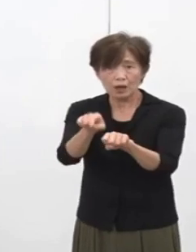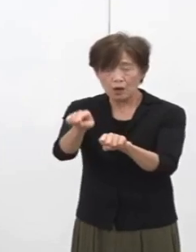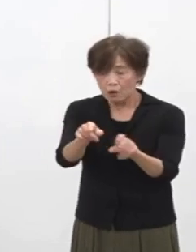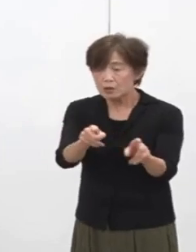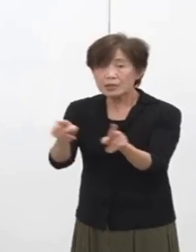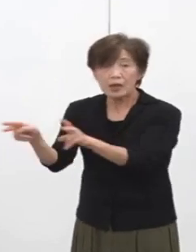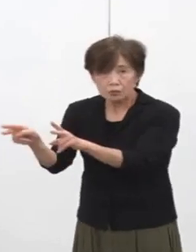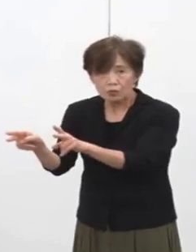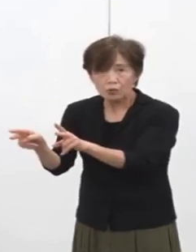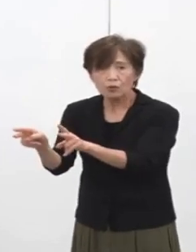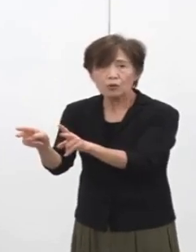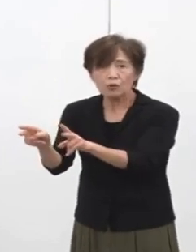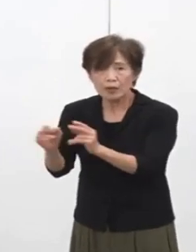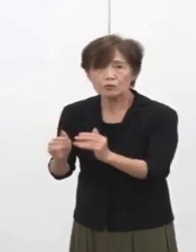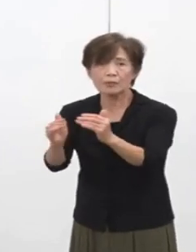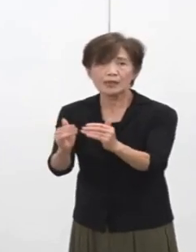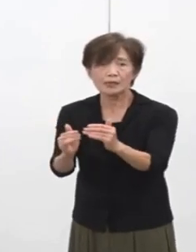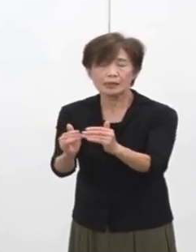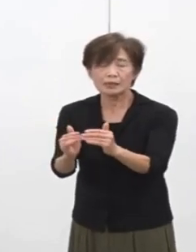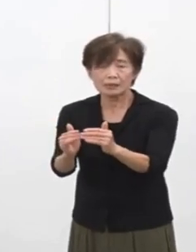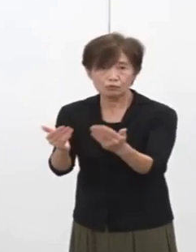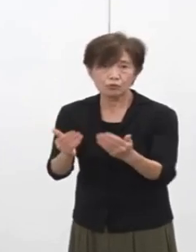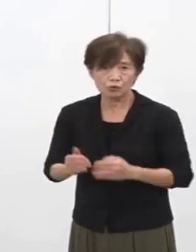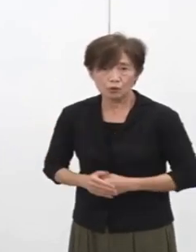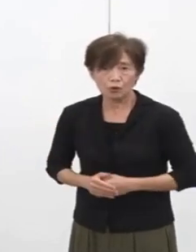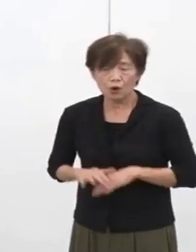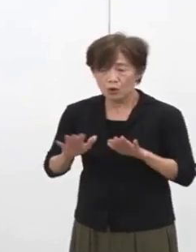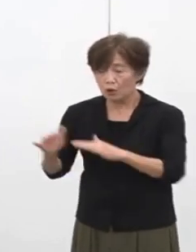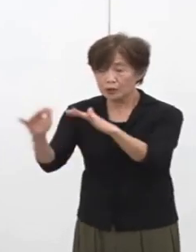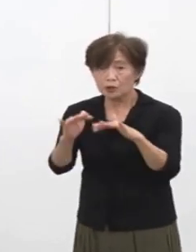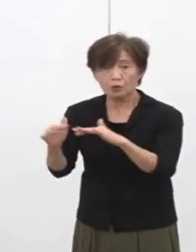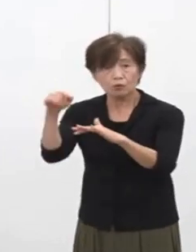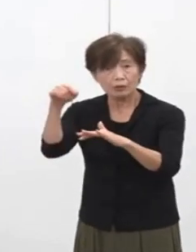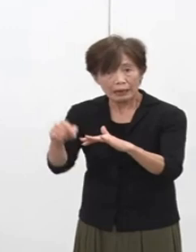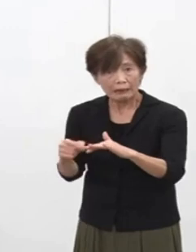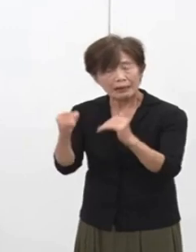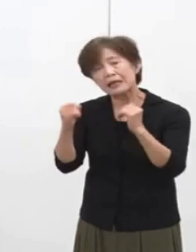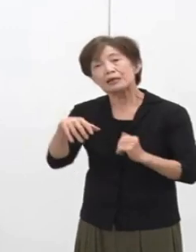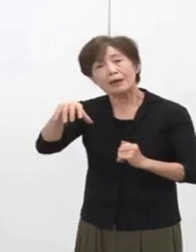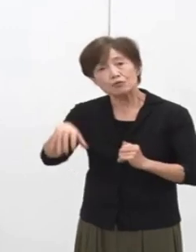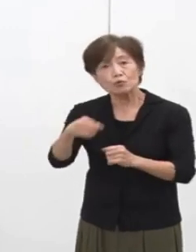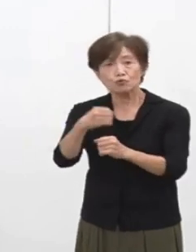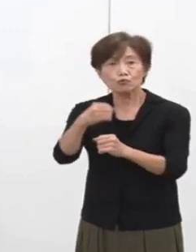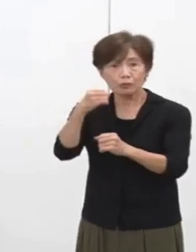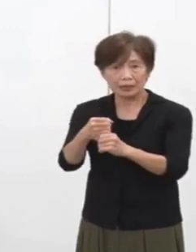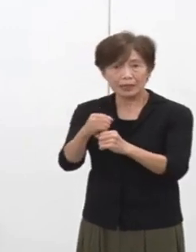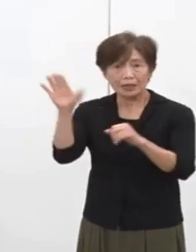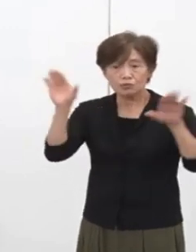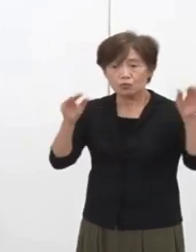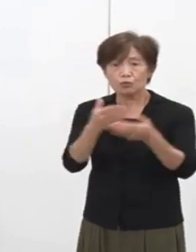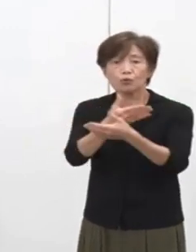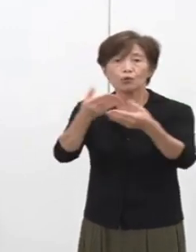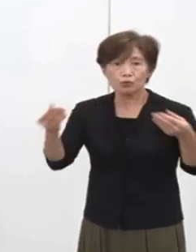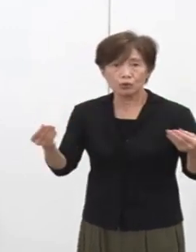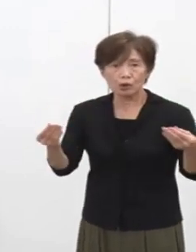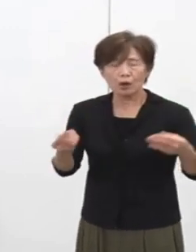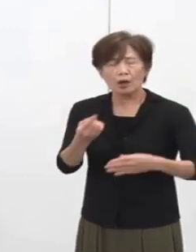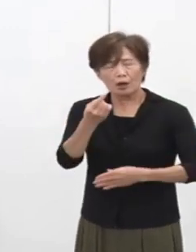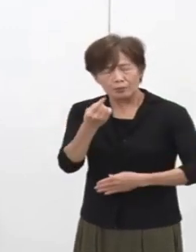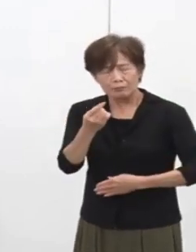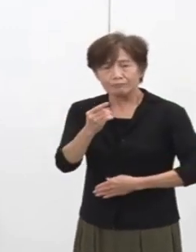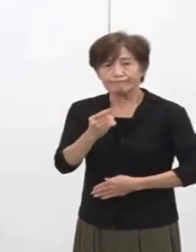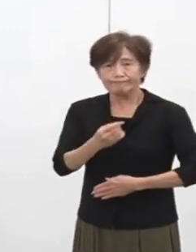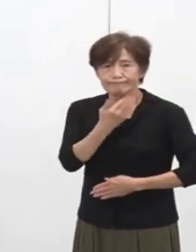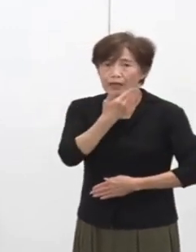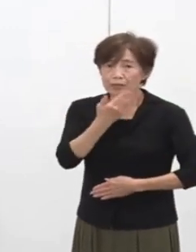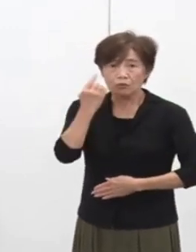ださいという議論と、あと今日たくさんあった議論の中でやっぱり居場所づくりの情報共有ですね、これはやっぱり僕は非常に重要だと思